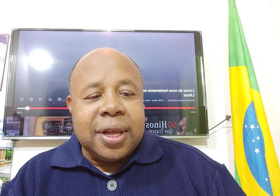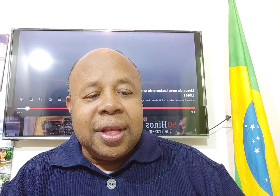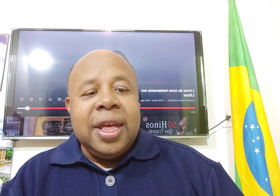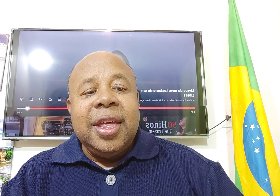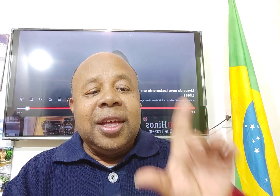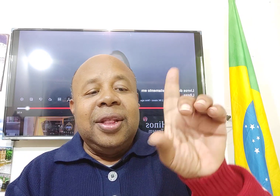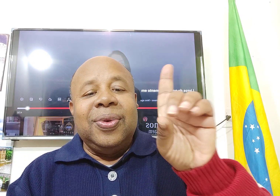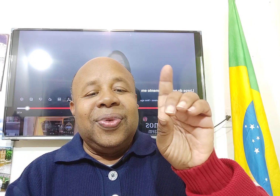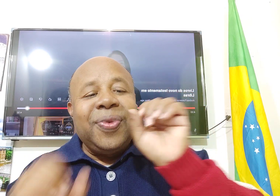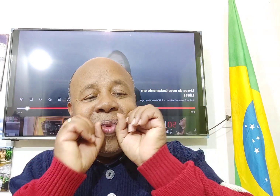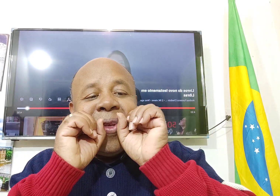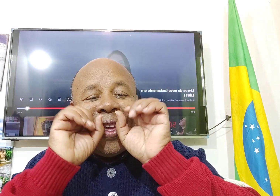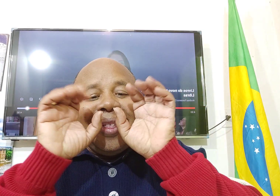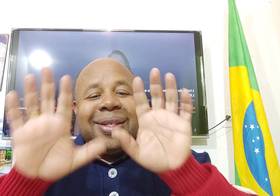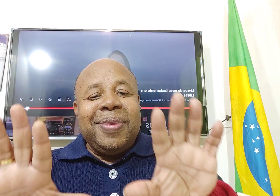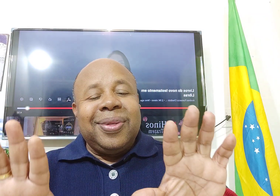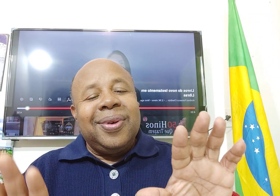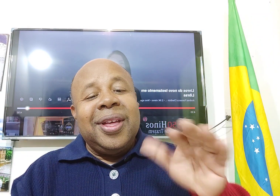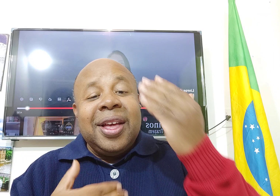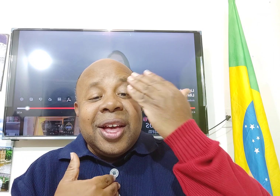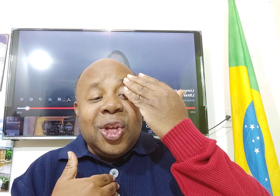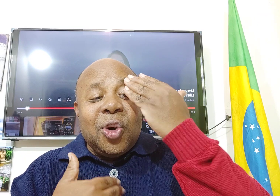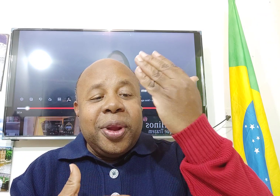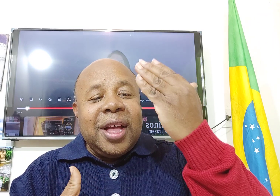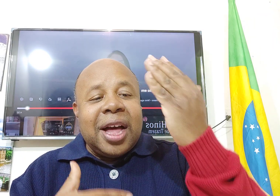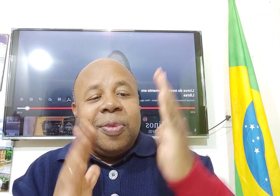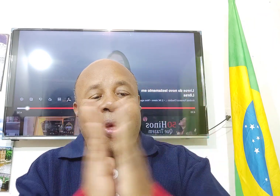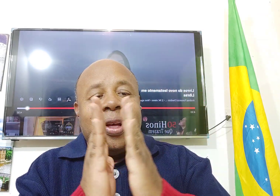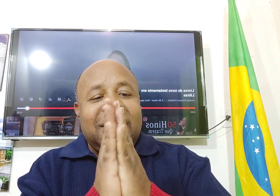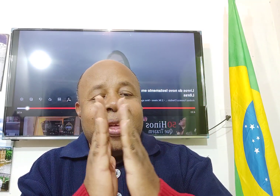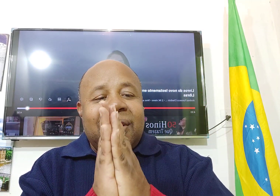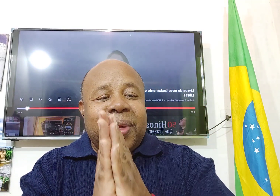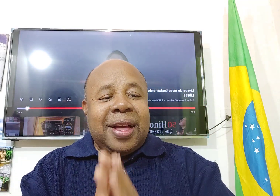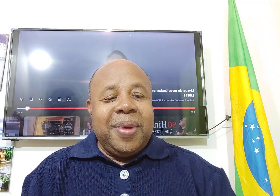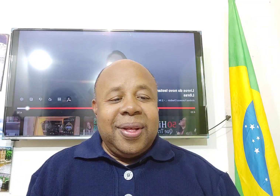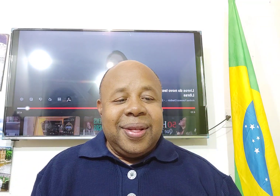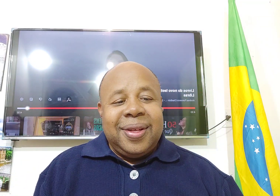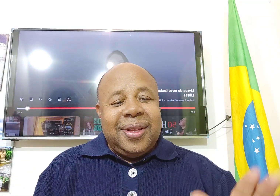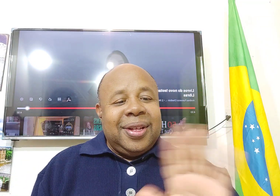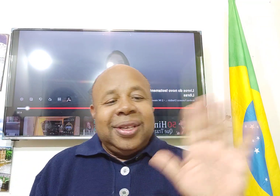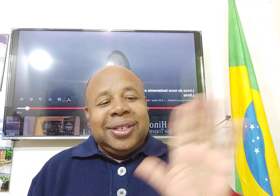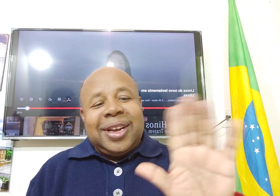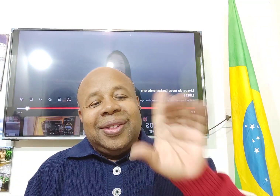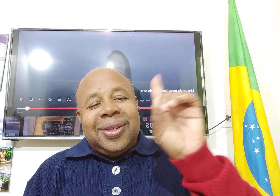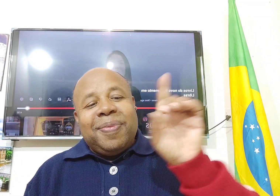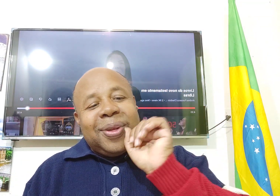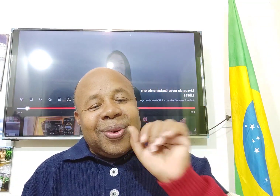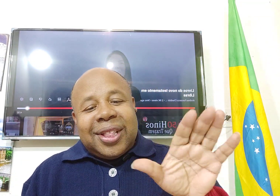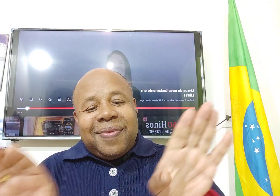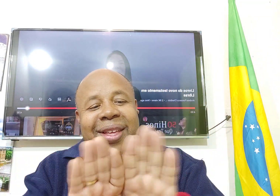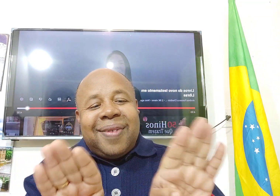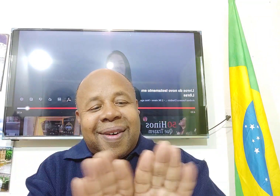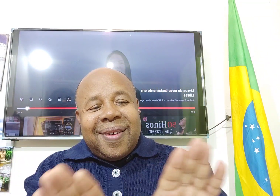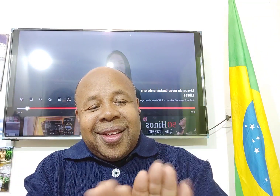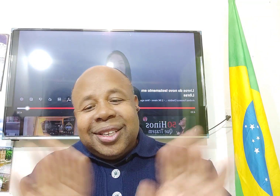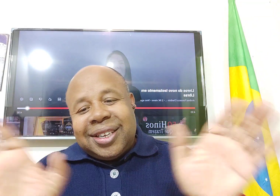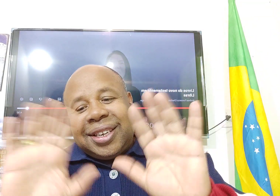vocês. E que Deus abençoe. E obrigado pela. Tchau. Deus abençoe também, igual. Tchau, tchau,